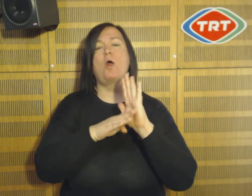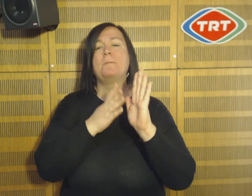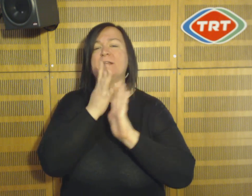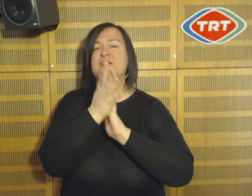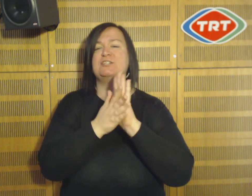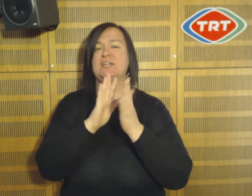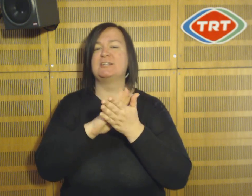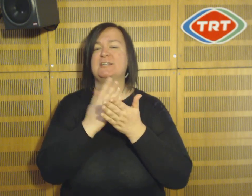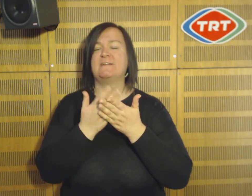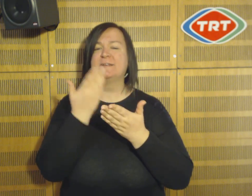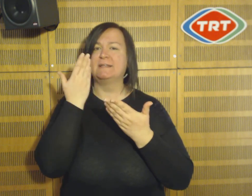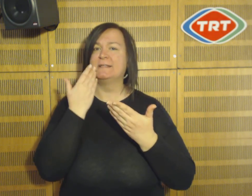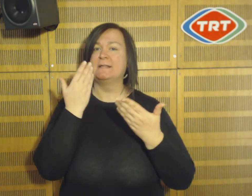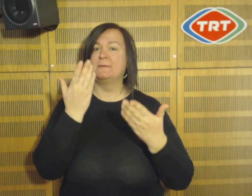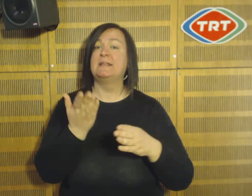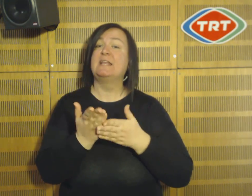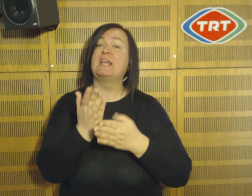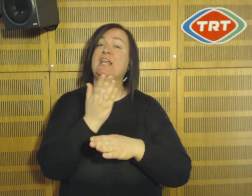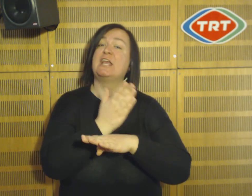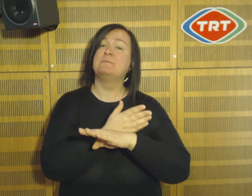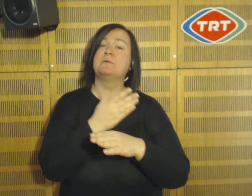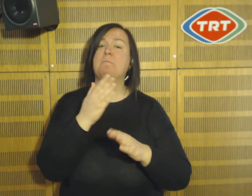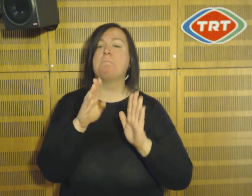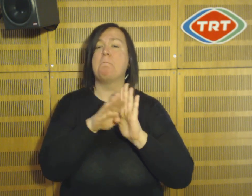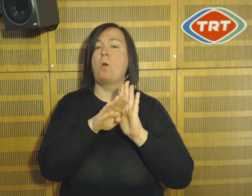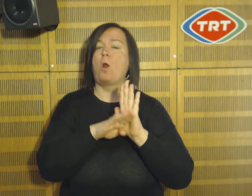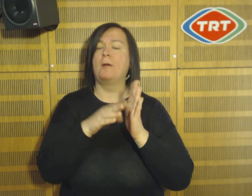dili Çevirisini izleyebilir geçmiş program kayıtlarına